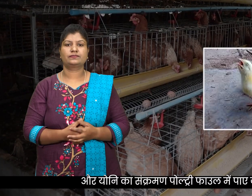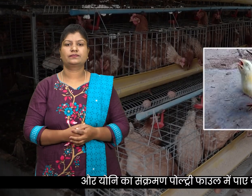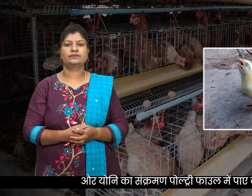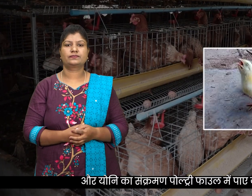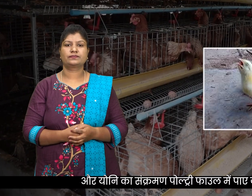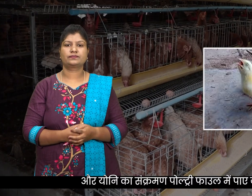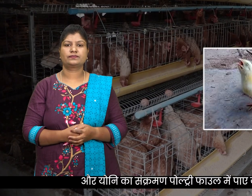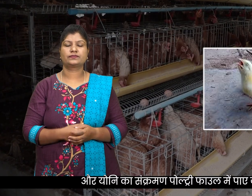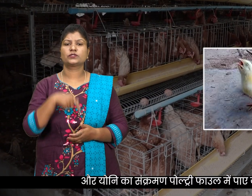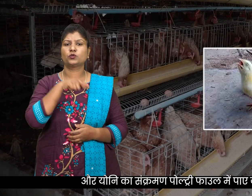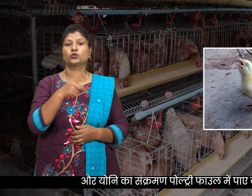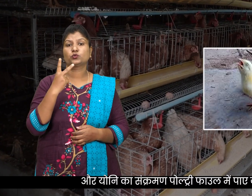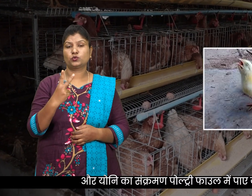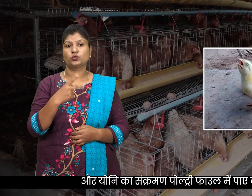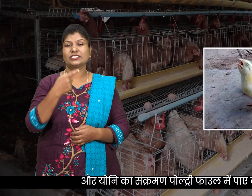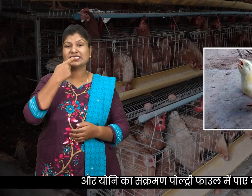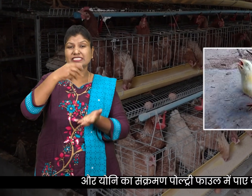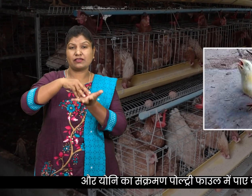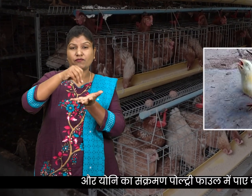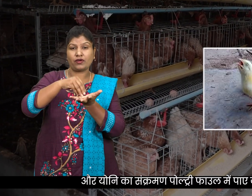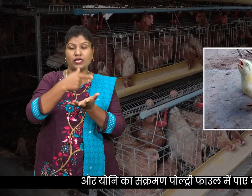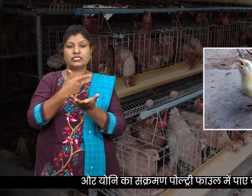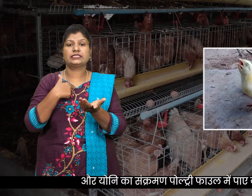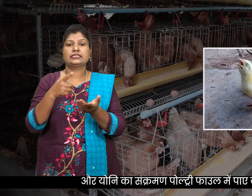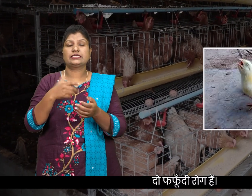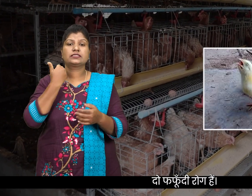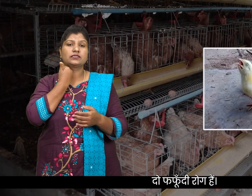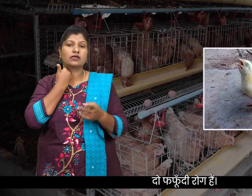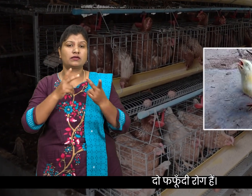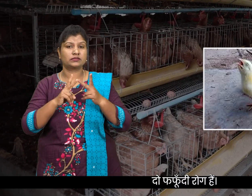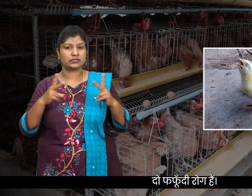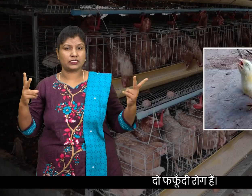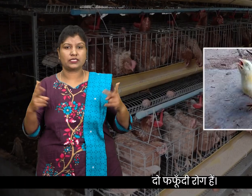2 फफूंदी रोग है।